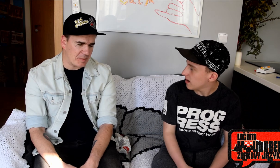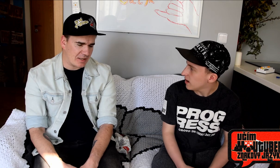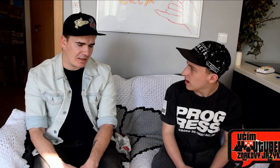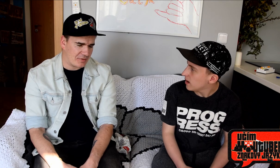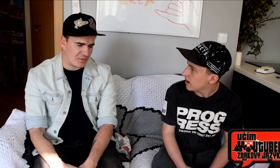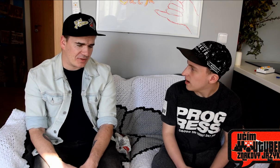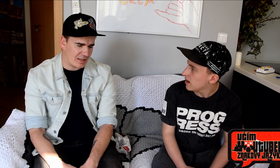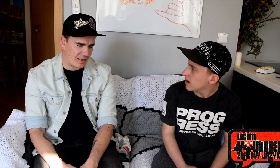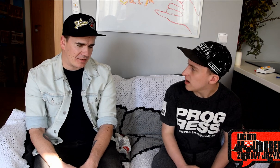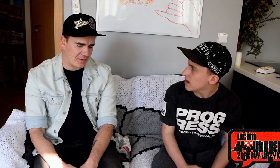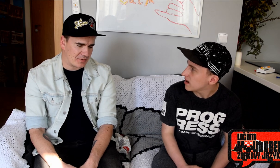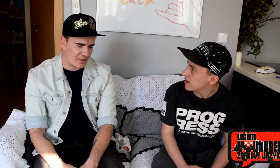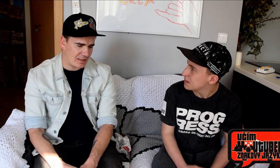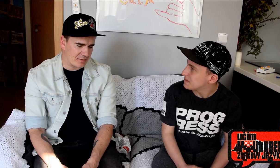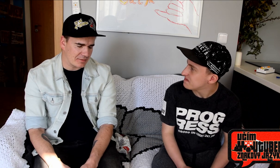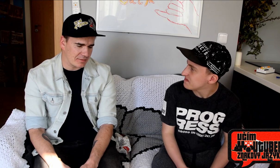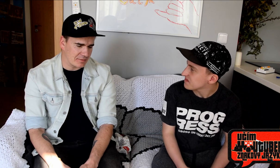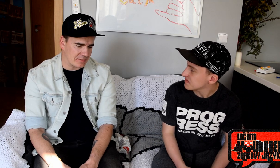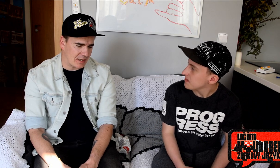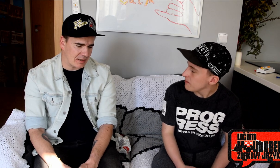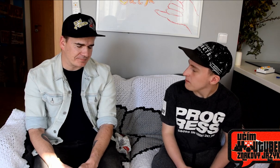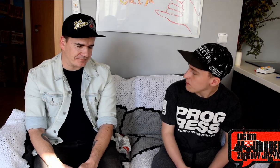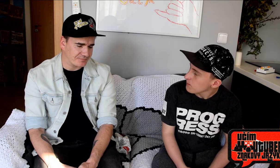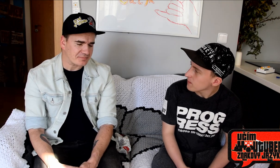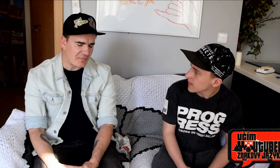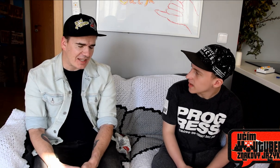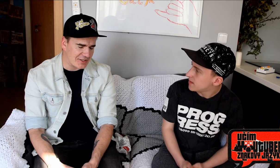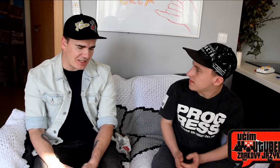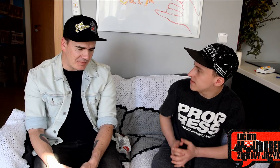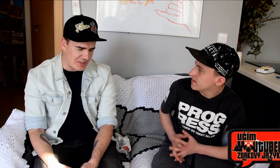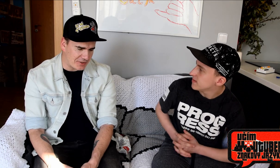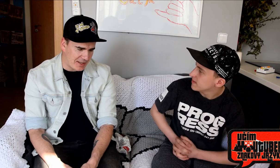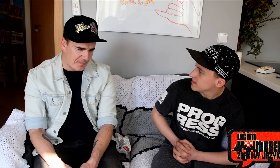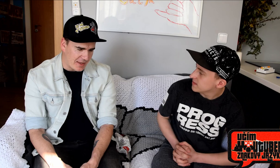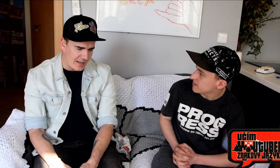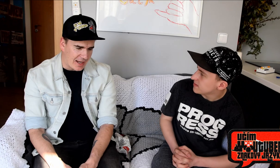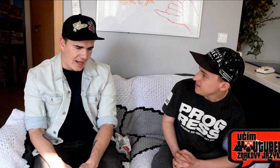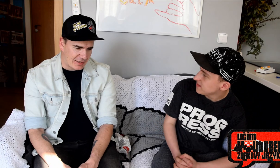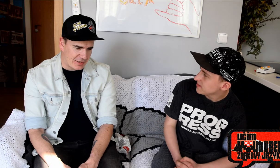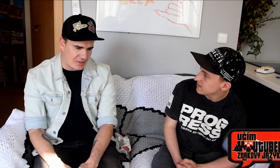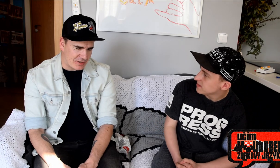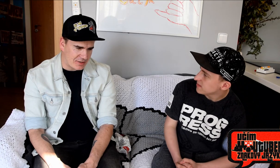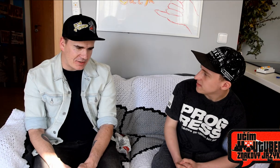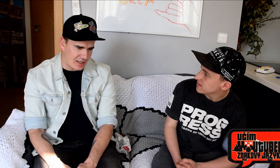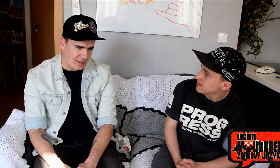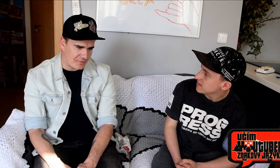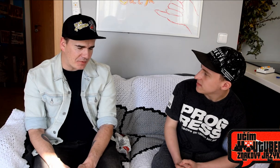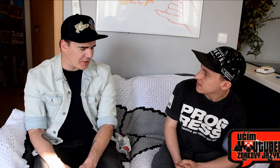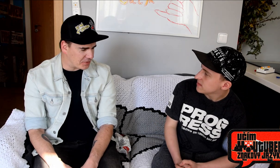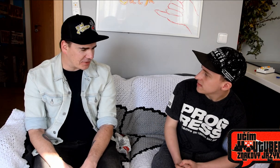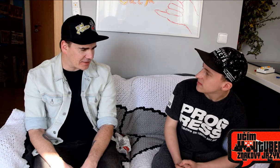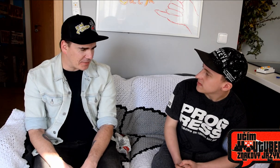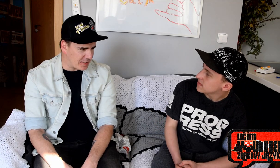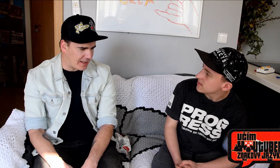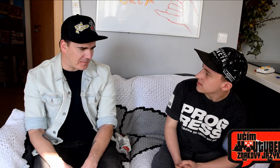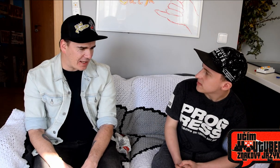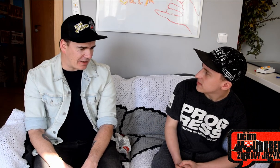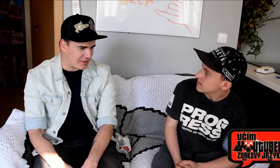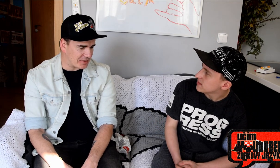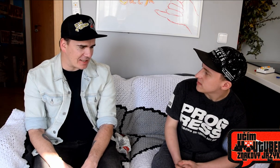maminka vyrůstala na středním východě, uh-huh, a když žila v Kuwaitu, tak tam byla na diskotéce